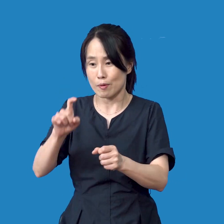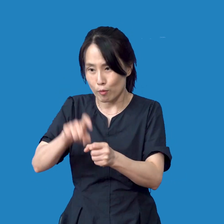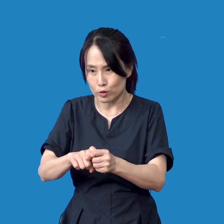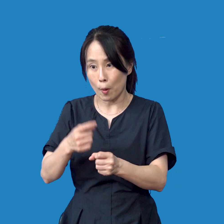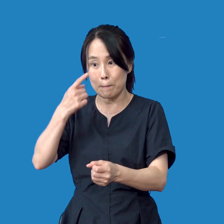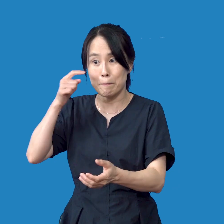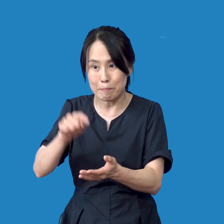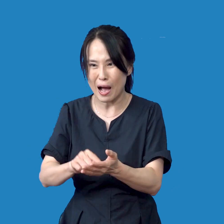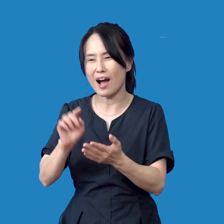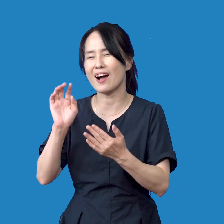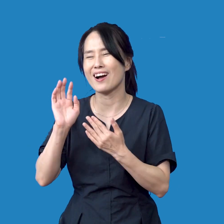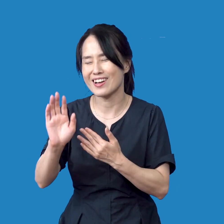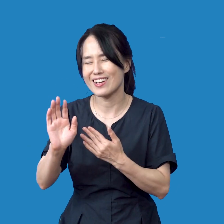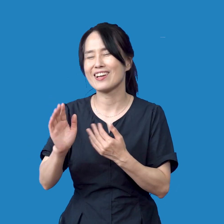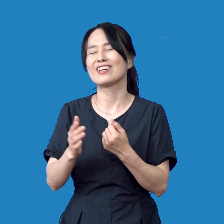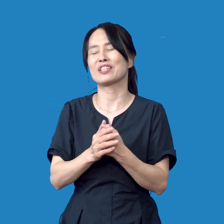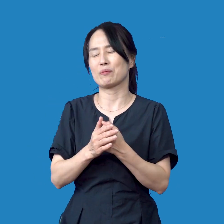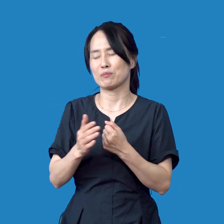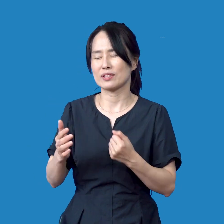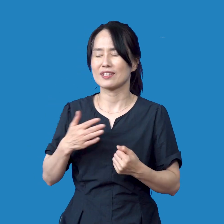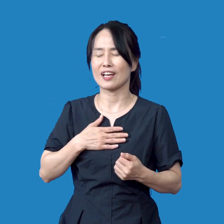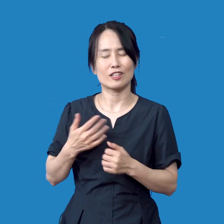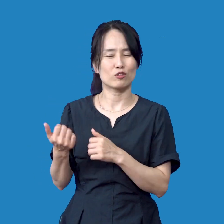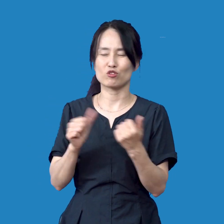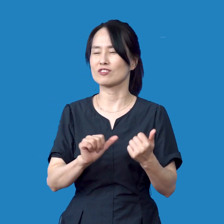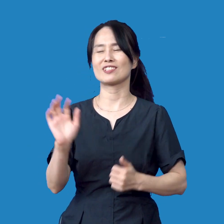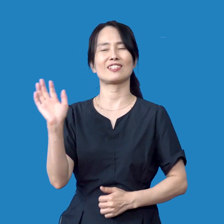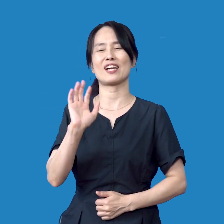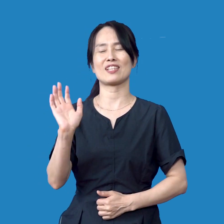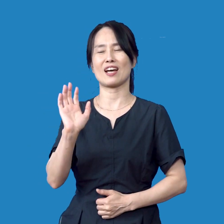때문에 저 이제 죽지 않겠습니다.